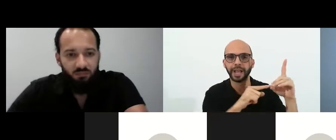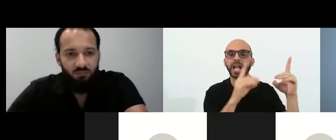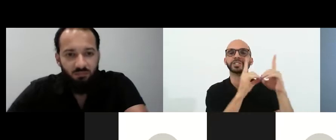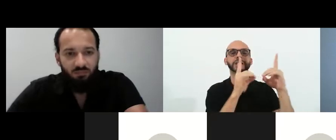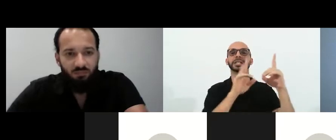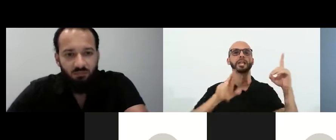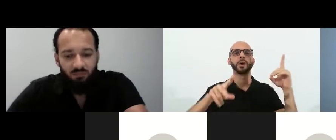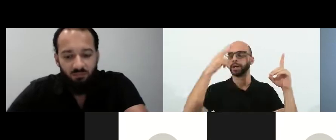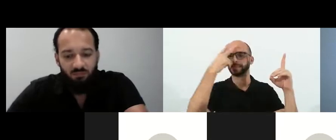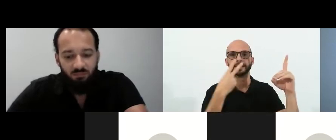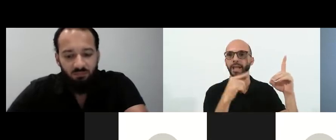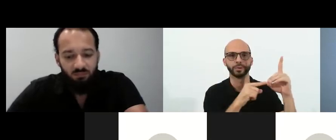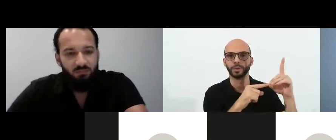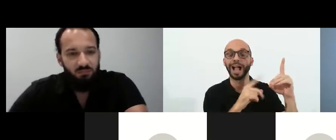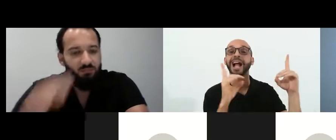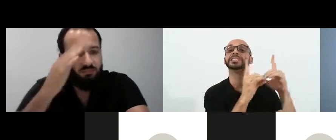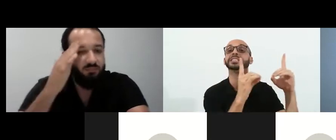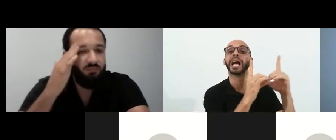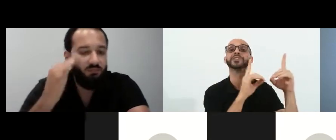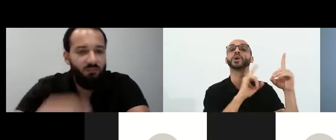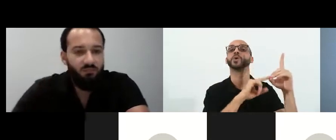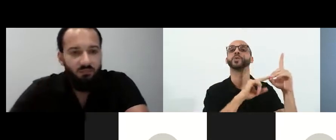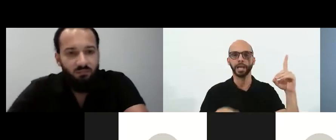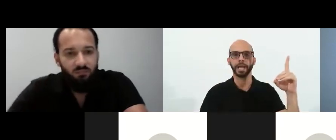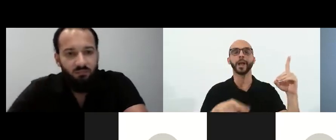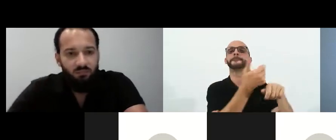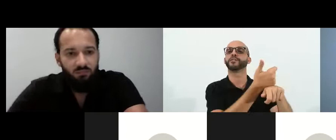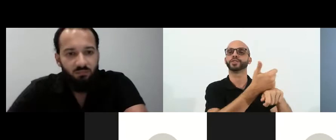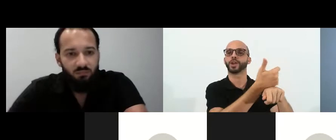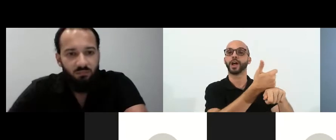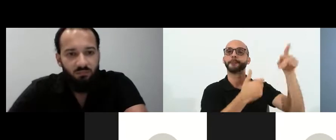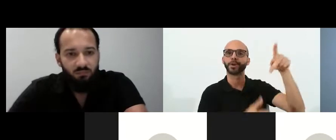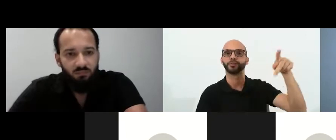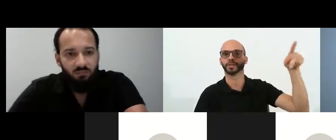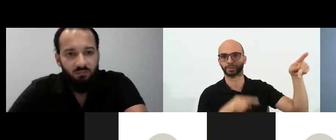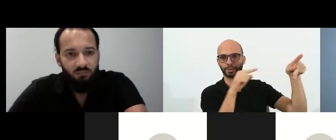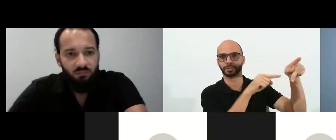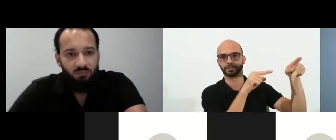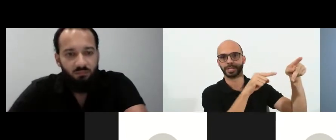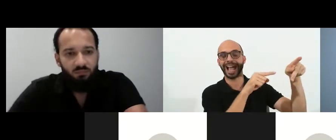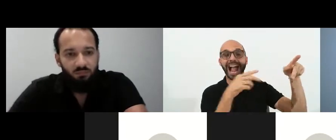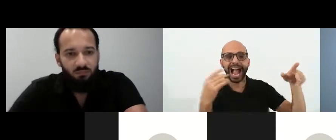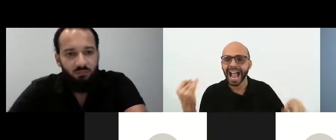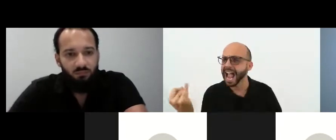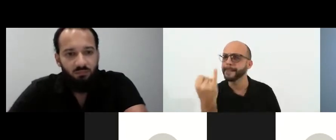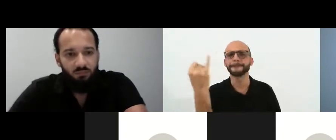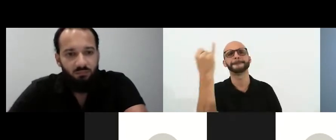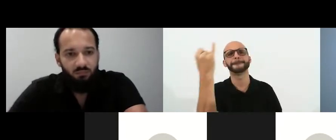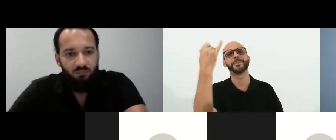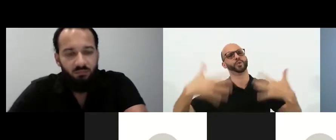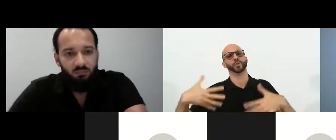ela não é de uma mulher, não é um cego. Dinâmica ela é o quê? Ela qualifica o